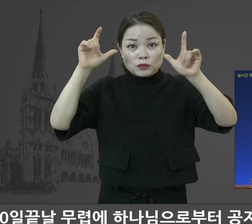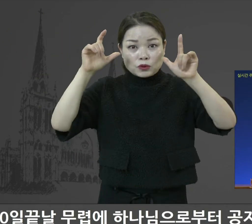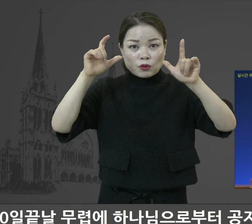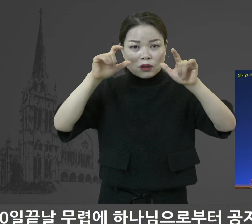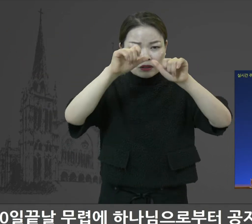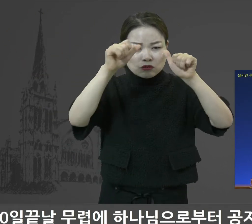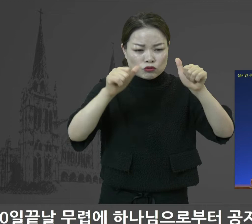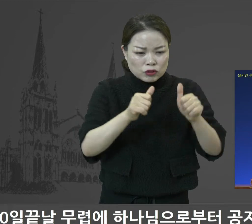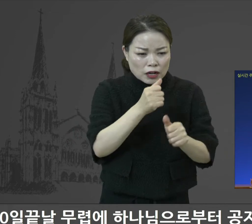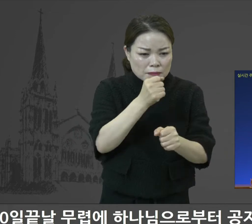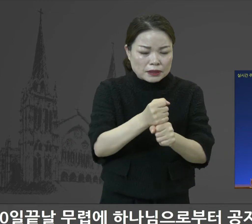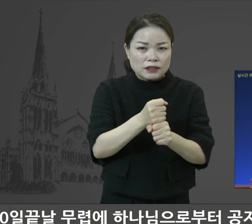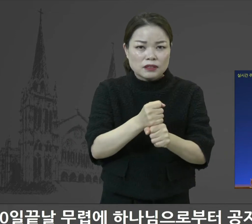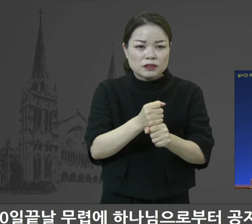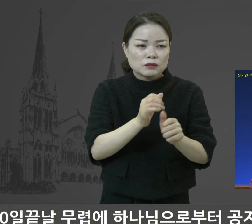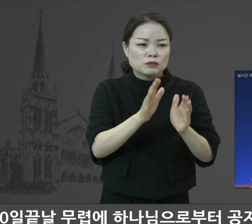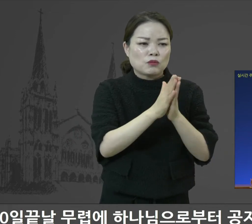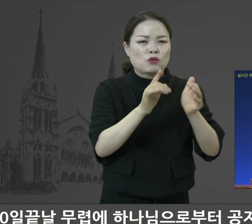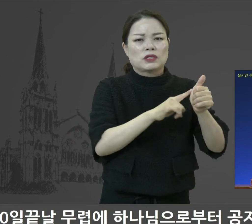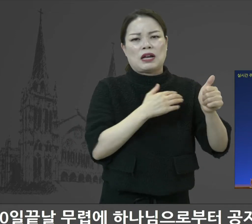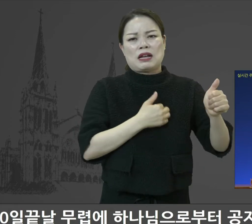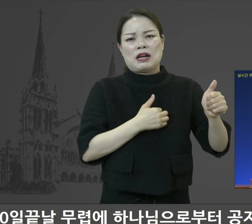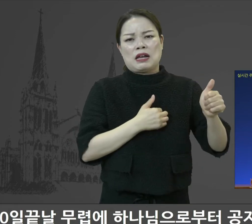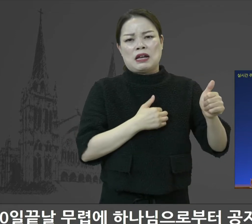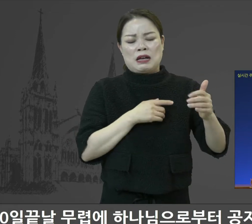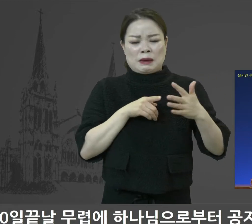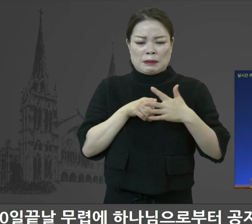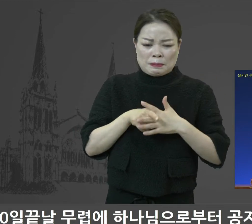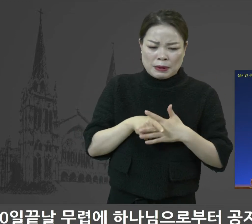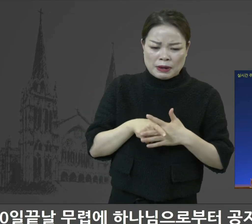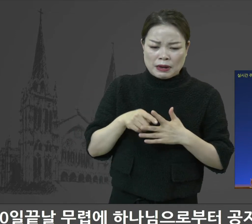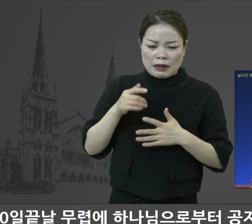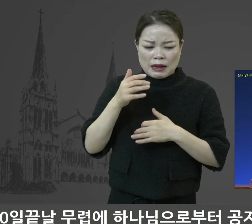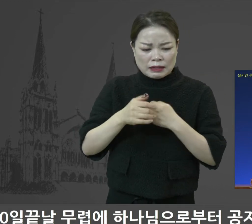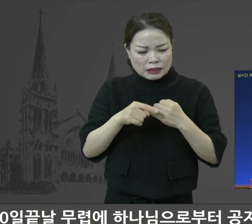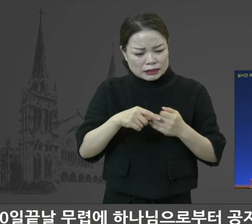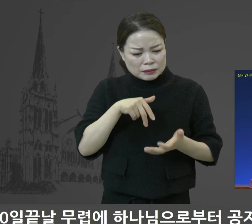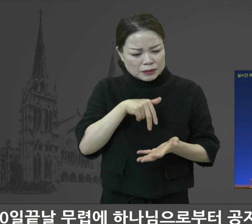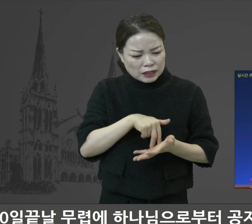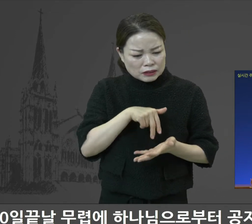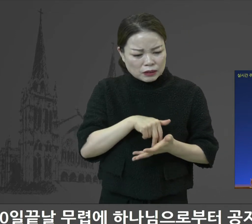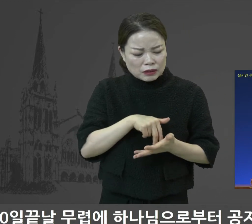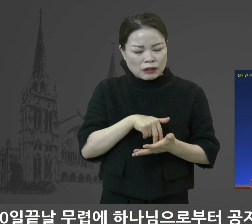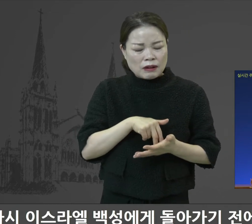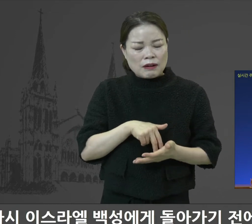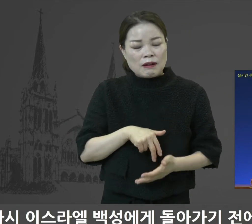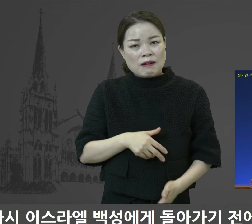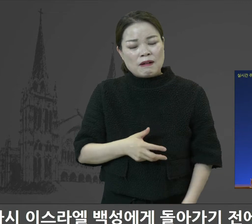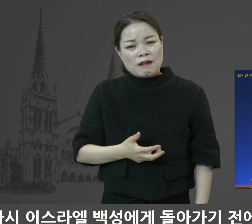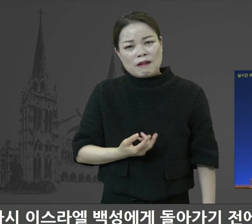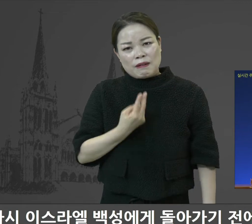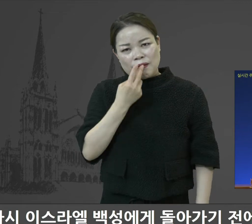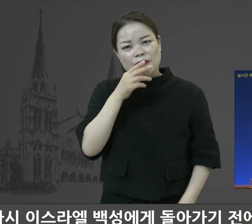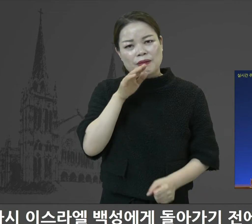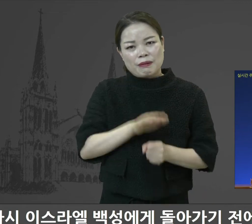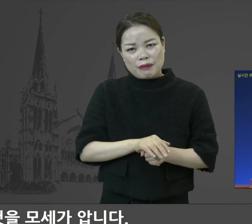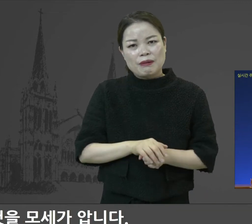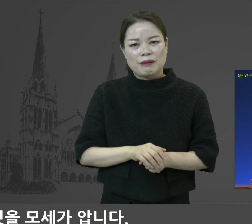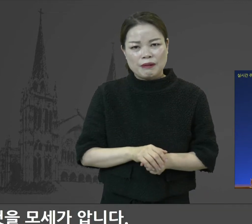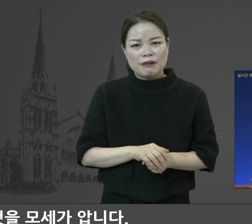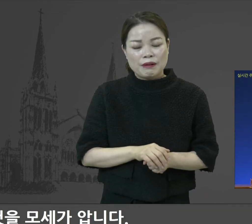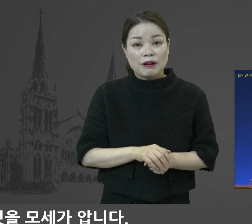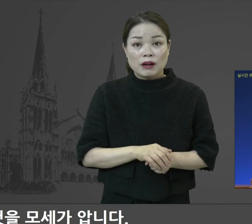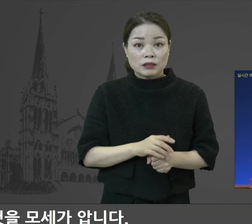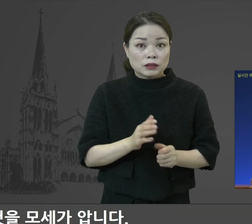있는 것을 모세가 압니다. 하나님도 많이 속상하셨지만 모세 마음도 덜컹 주저앉았습니다.